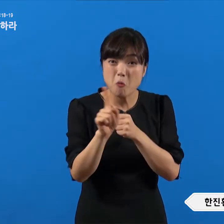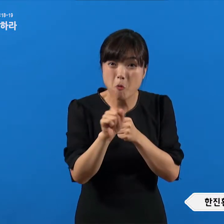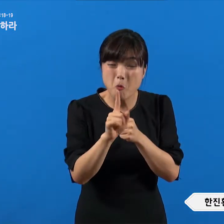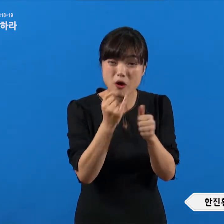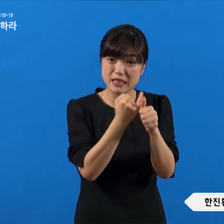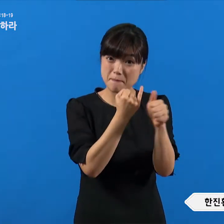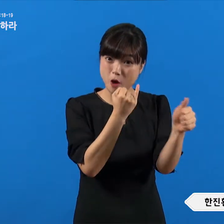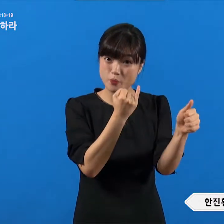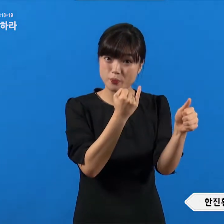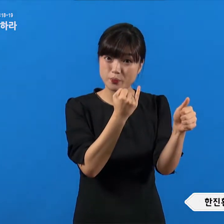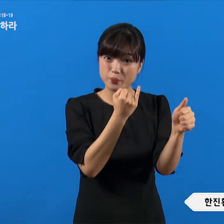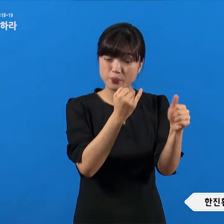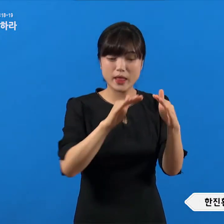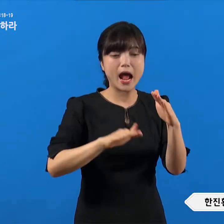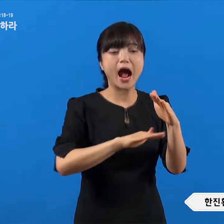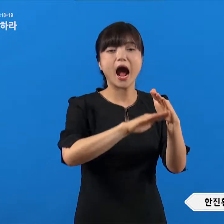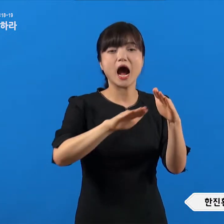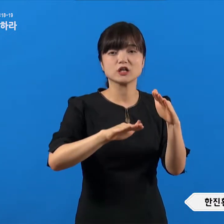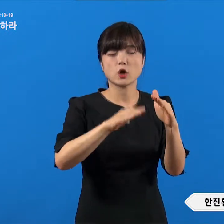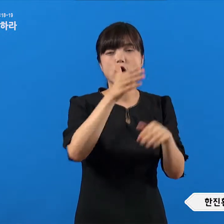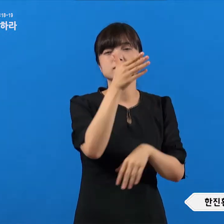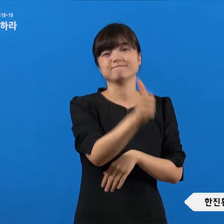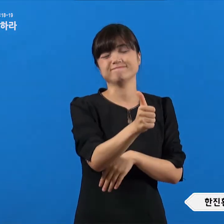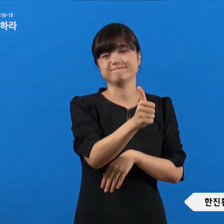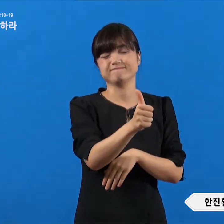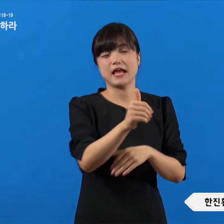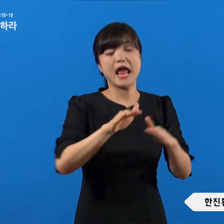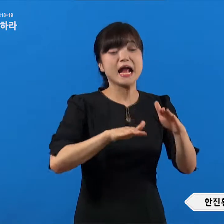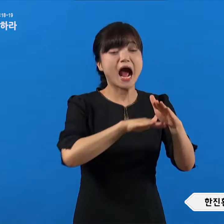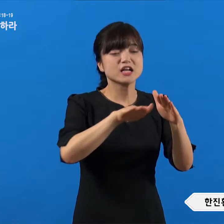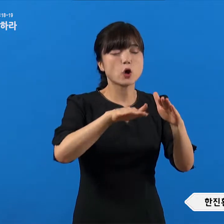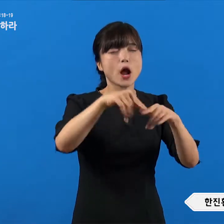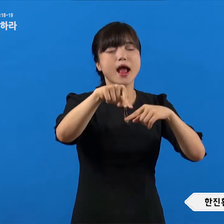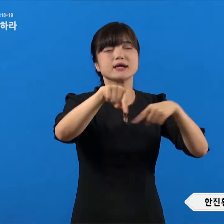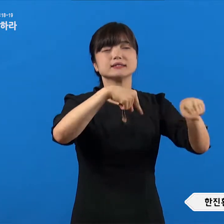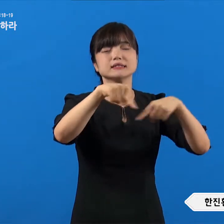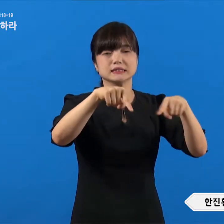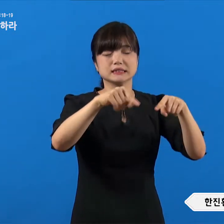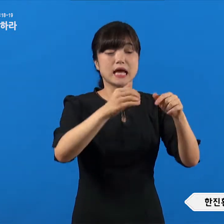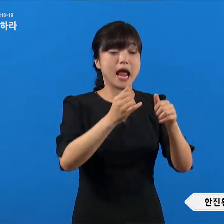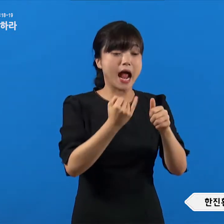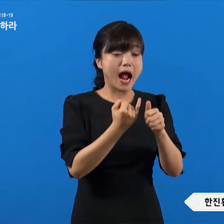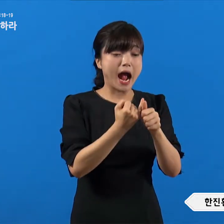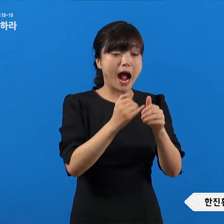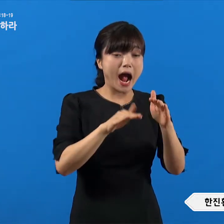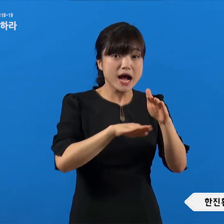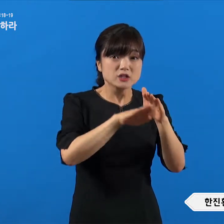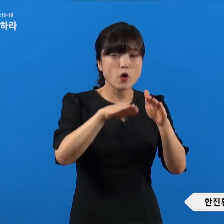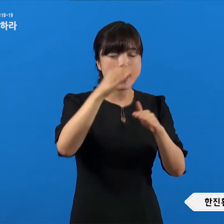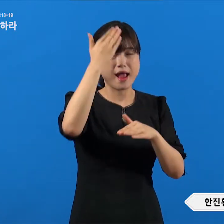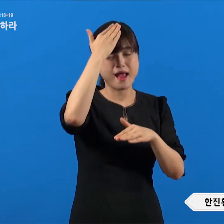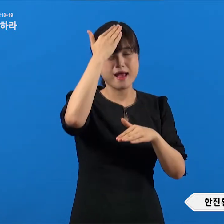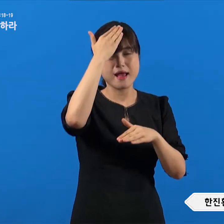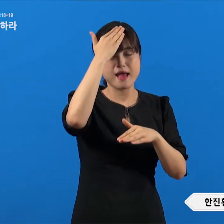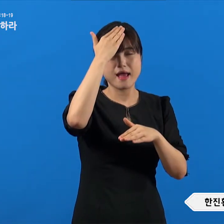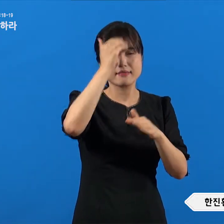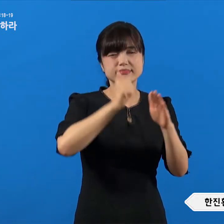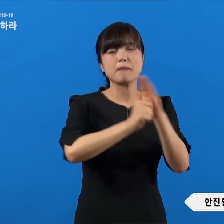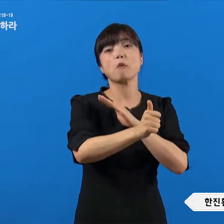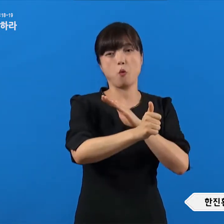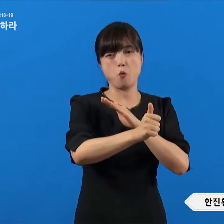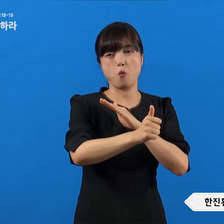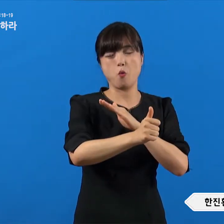그것은 남편이 가정의 리더이기 때문입니다. 머리이기 때문입니다.